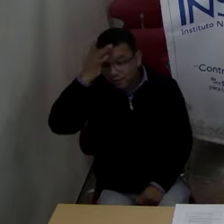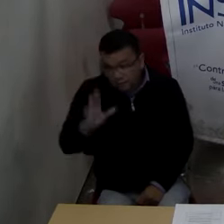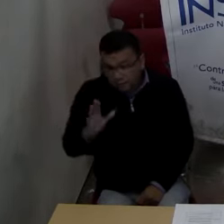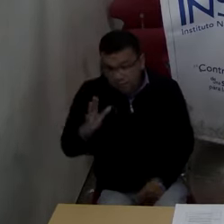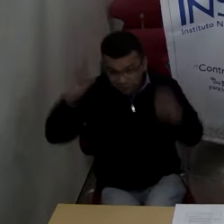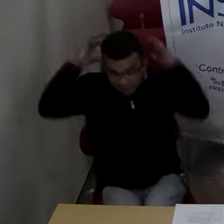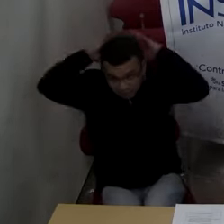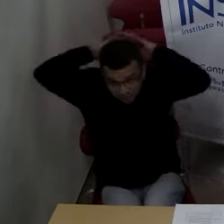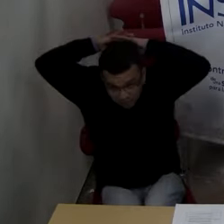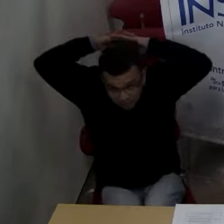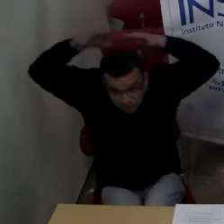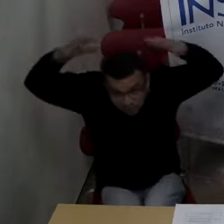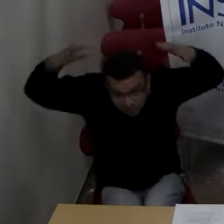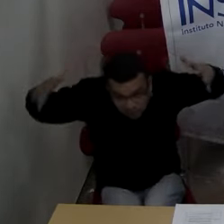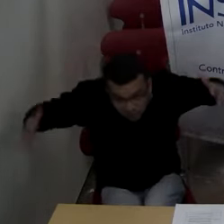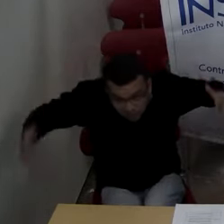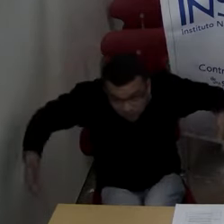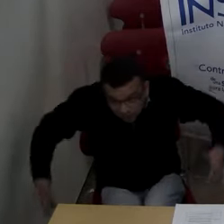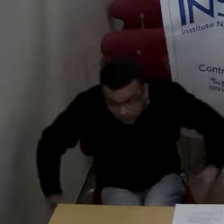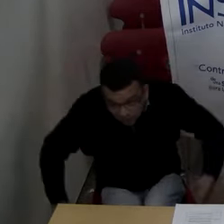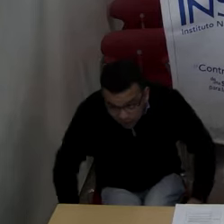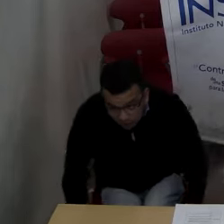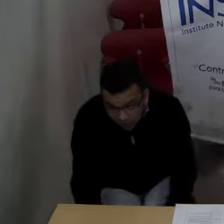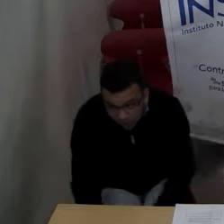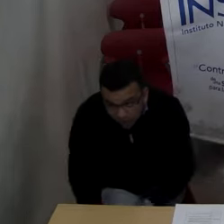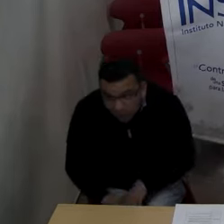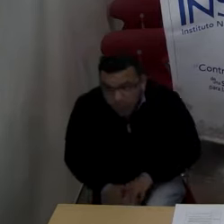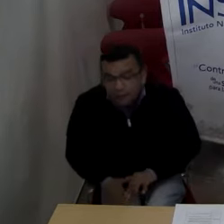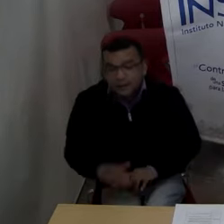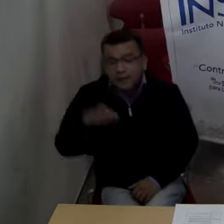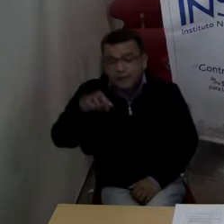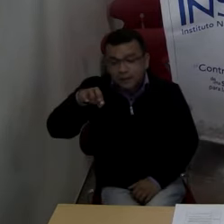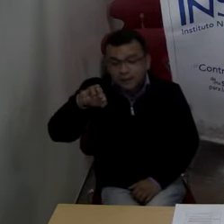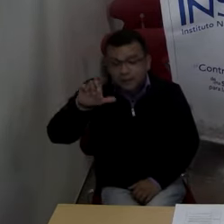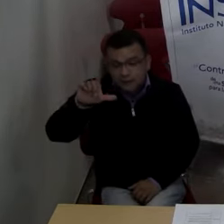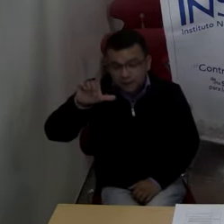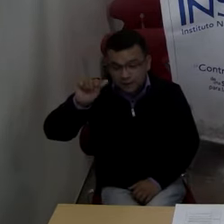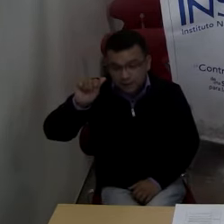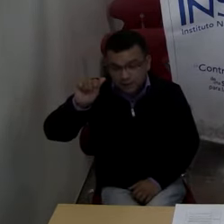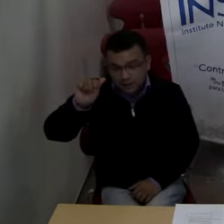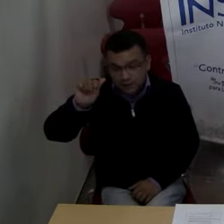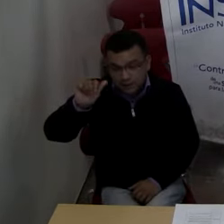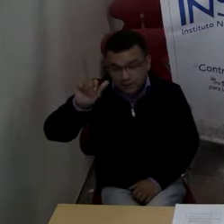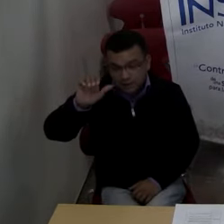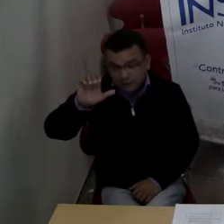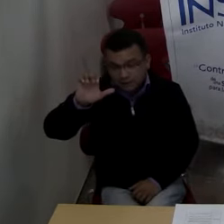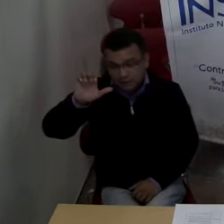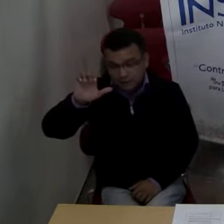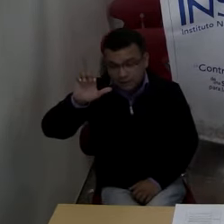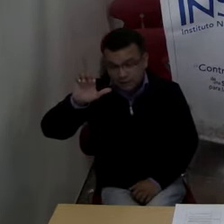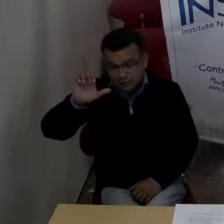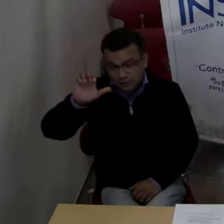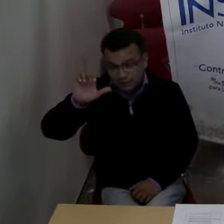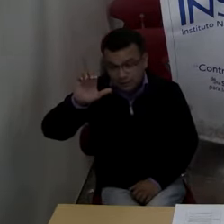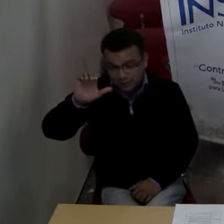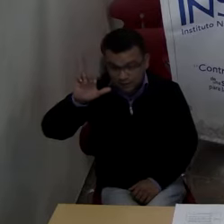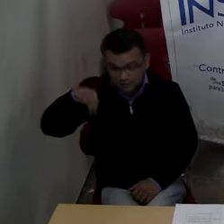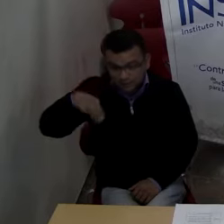Quiero decir, hacia el canal vaginal. Que el bebé tenga una circular de